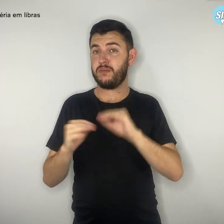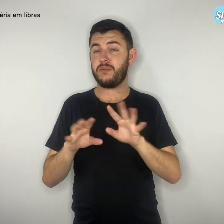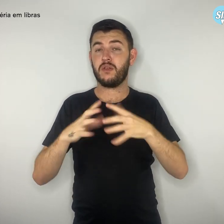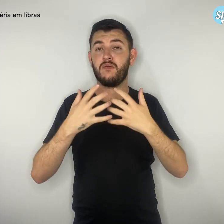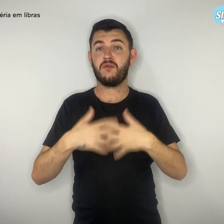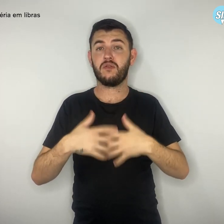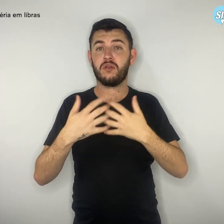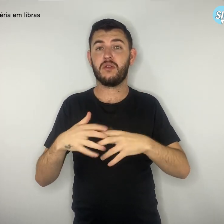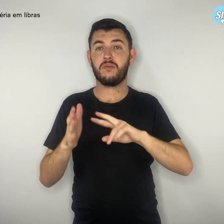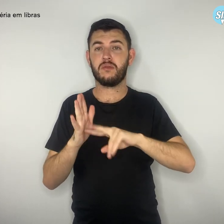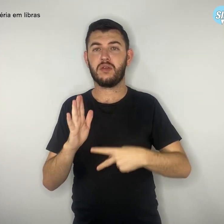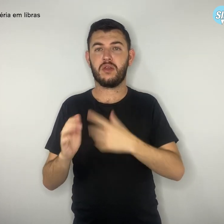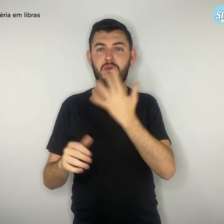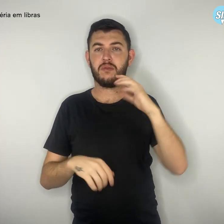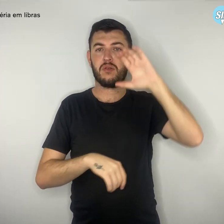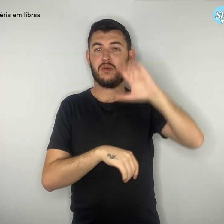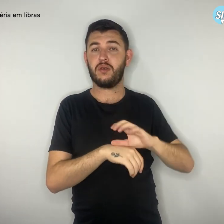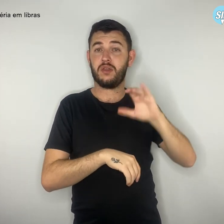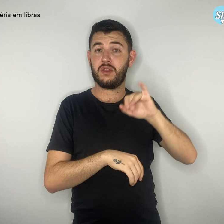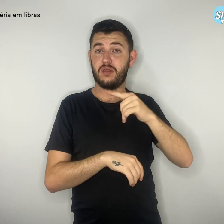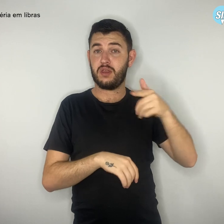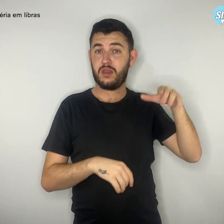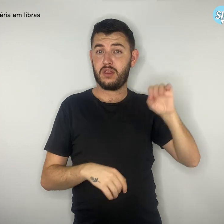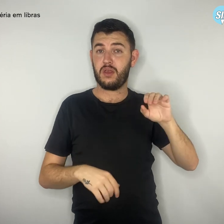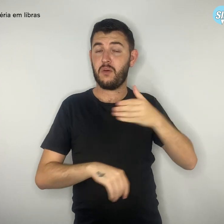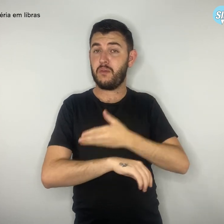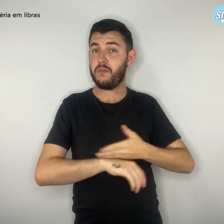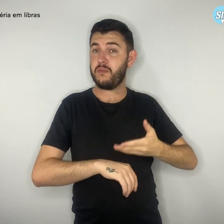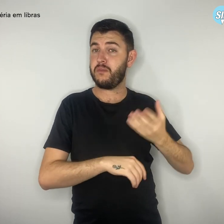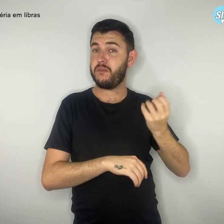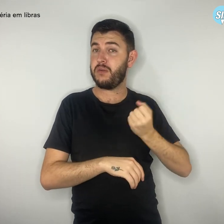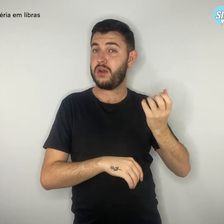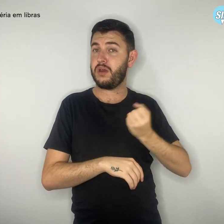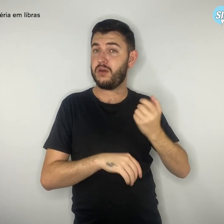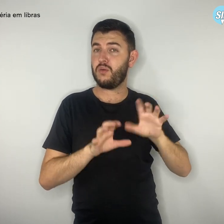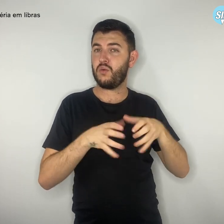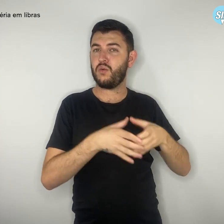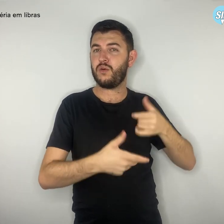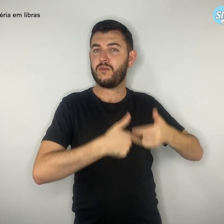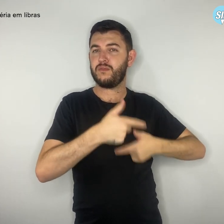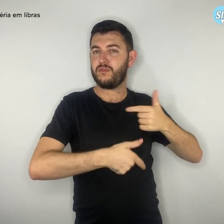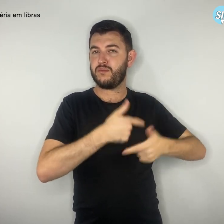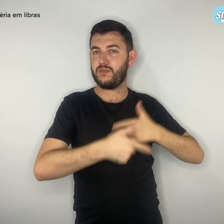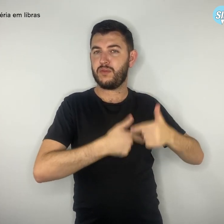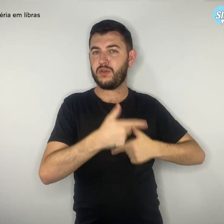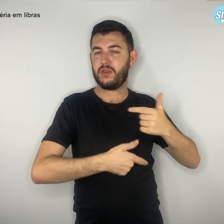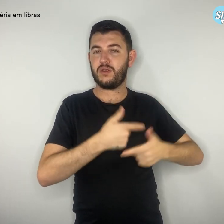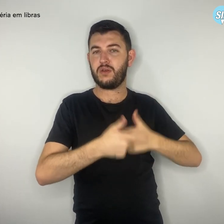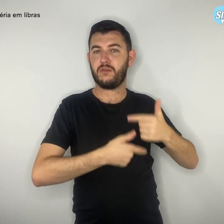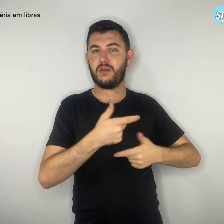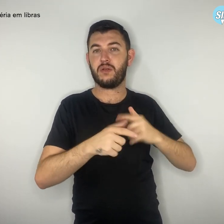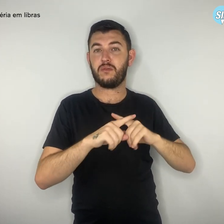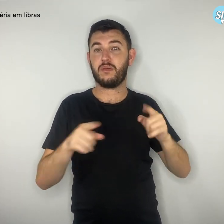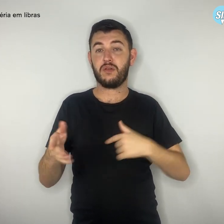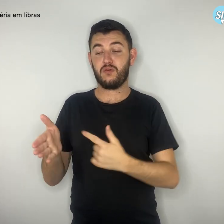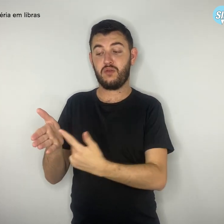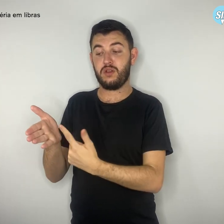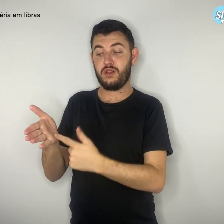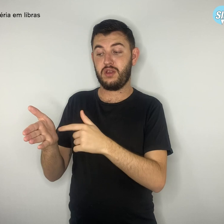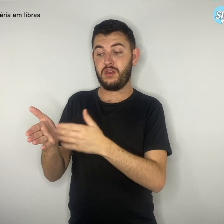em funcionamento, os cidadãos brancos da classe trabalhadora, lembrando que o livro